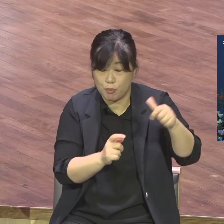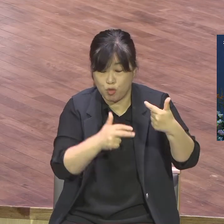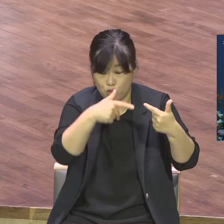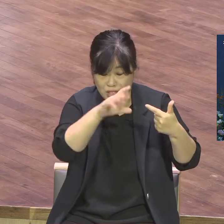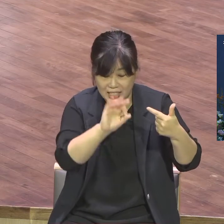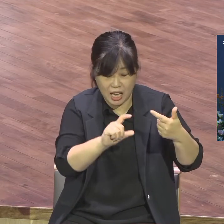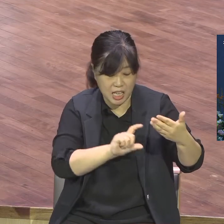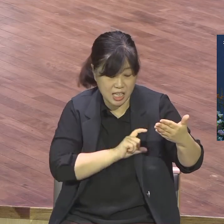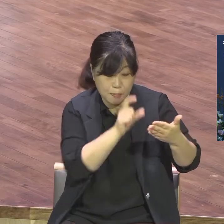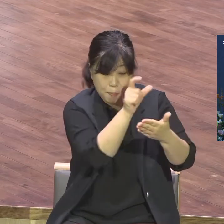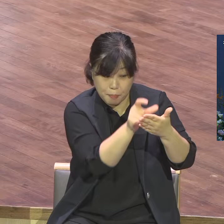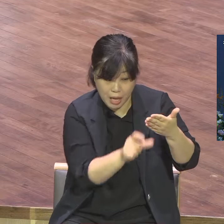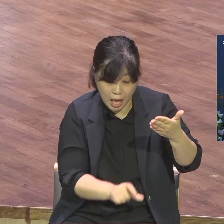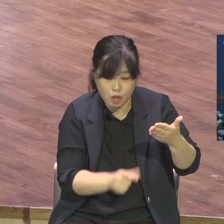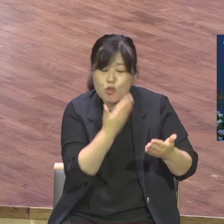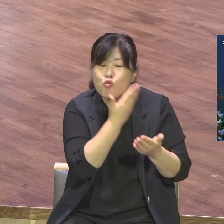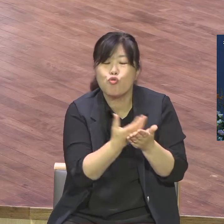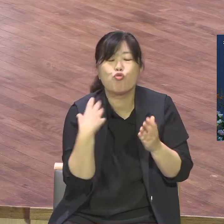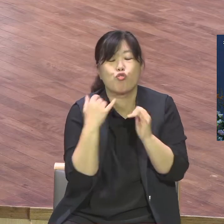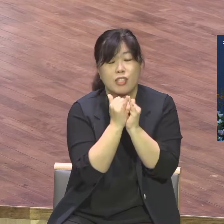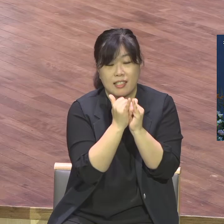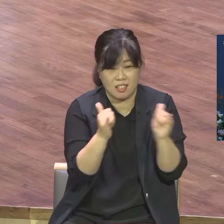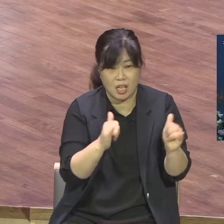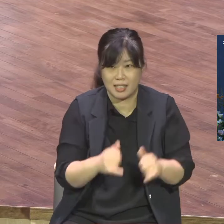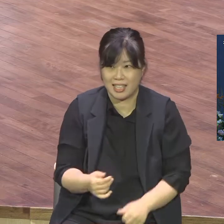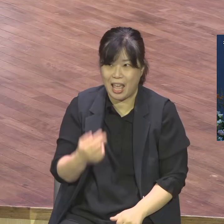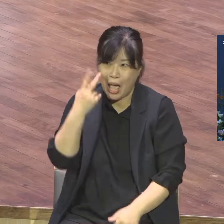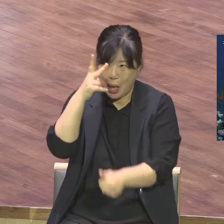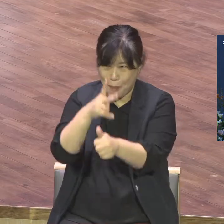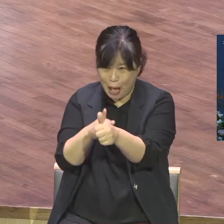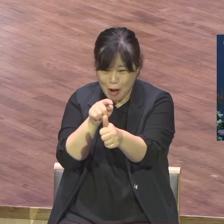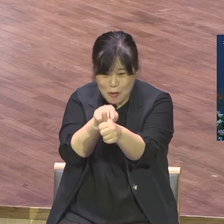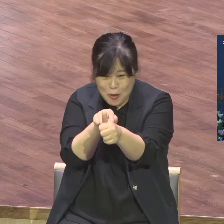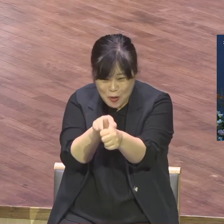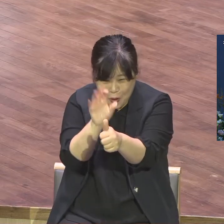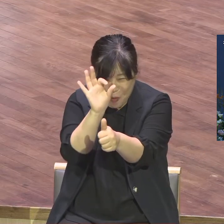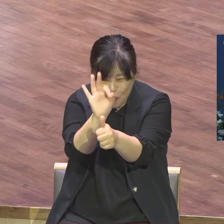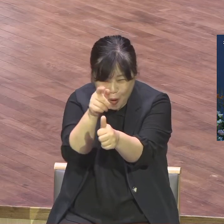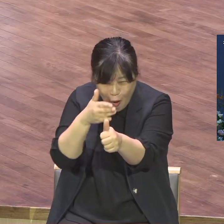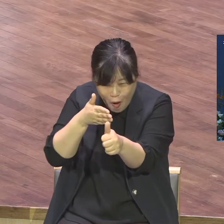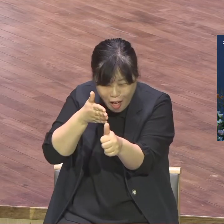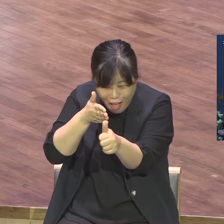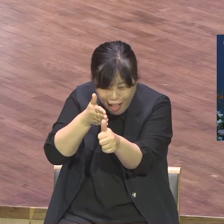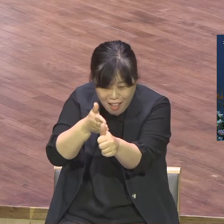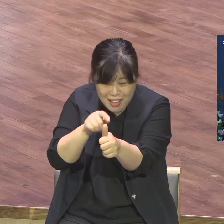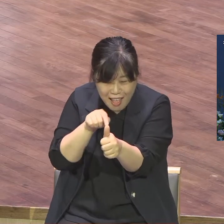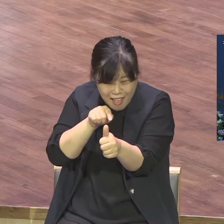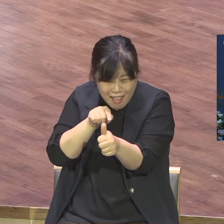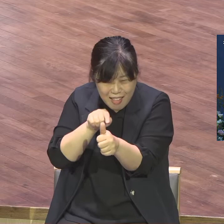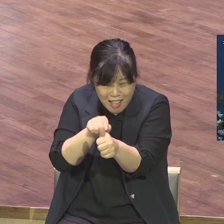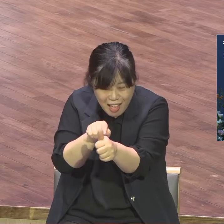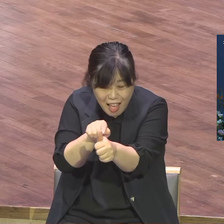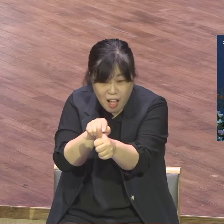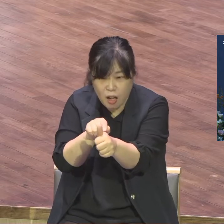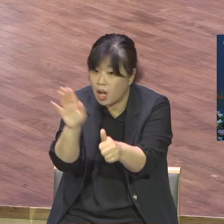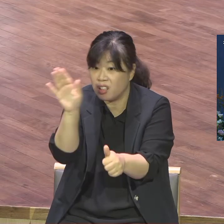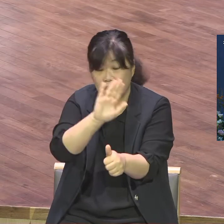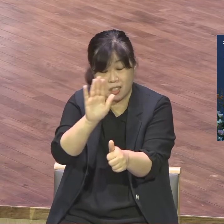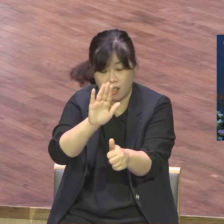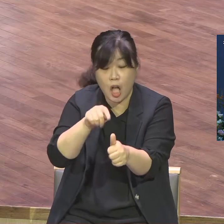쓰임받는 인물이구나. 그거 보고 따라다닌 겁니다. 하나님으로부터 받은 하나님의 종이구나.